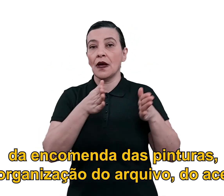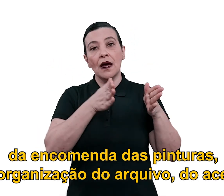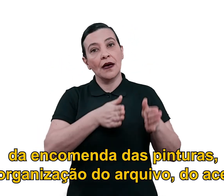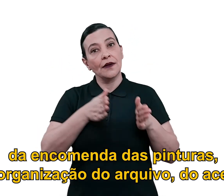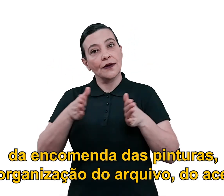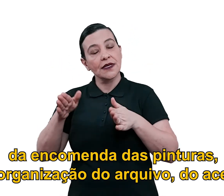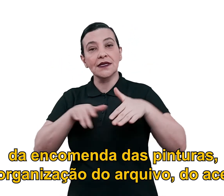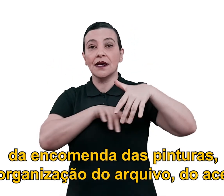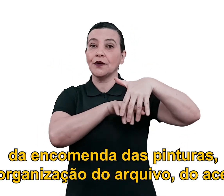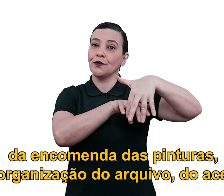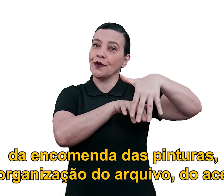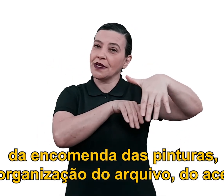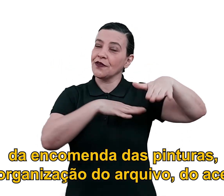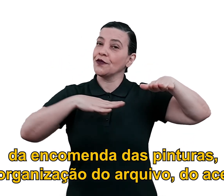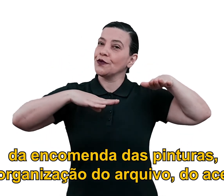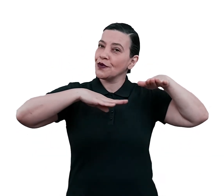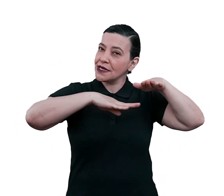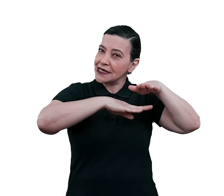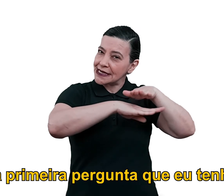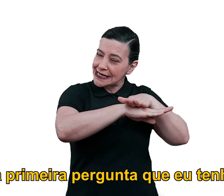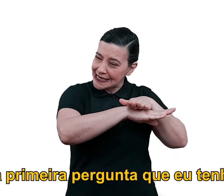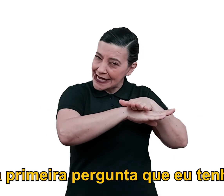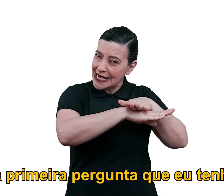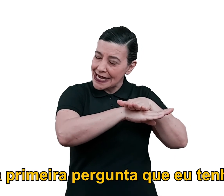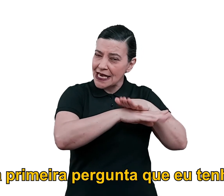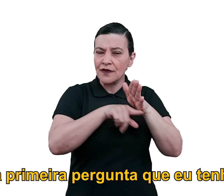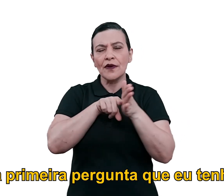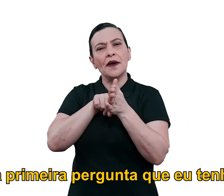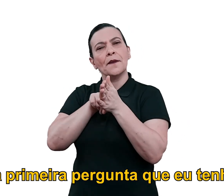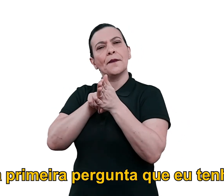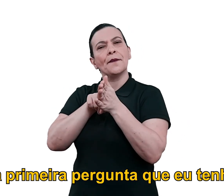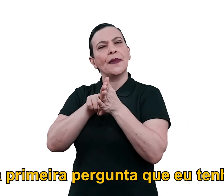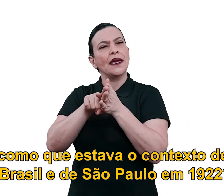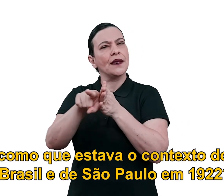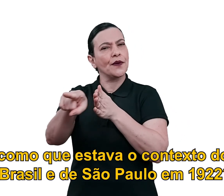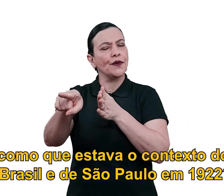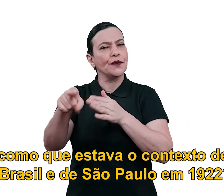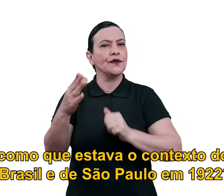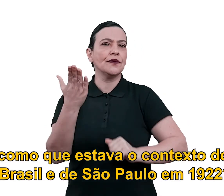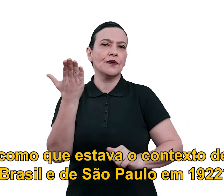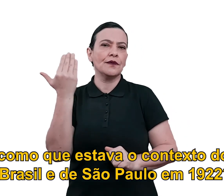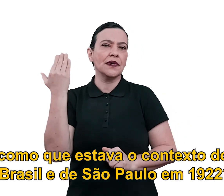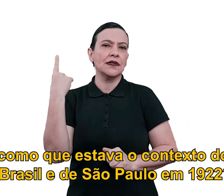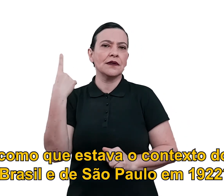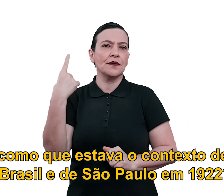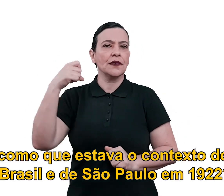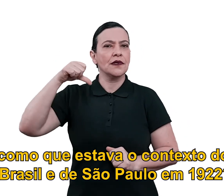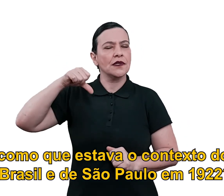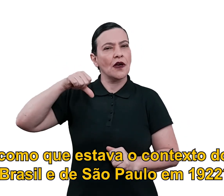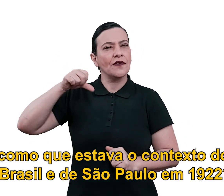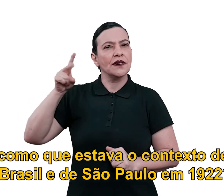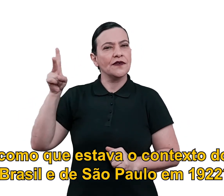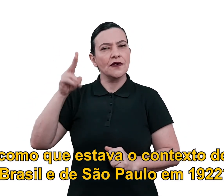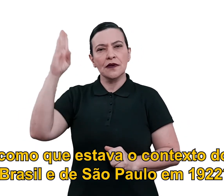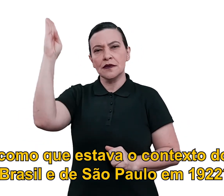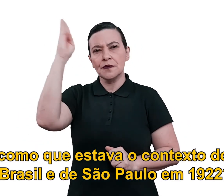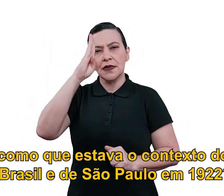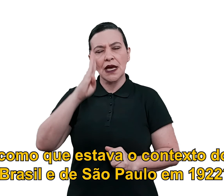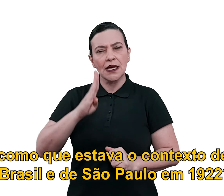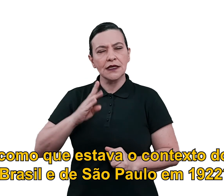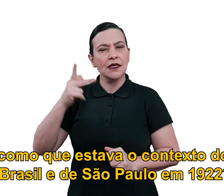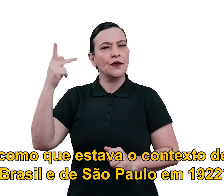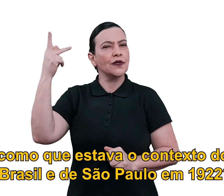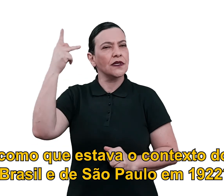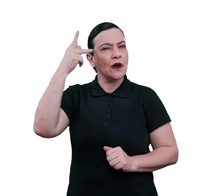do arquivo, do acervo, assim. E a primeira pergunta que eu tenho é como que estava o contexto do Brasil e de São Paulo